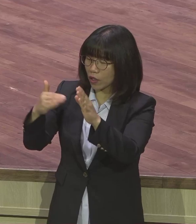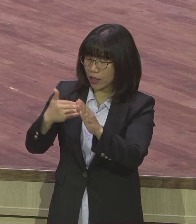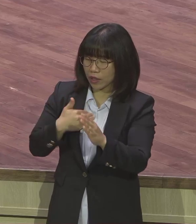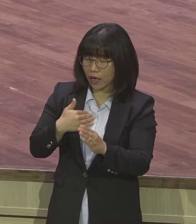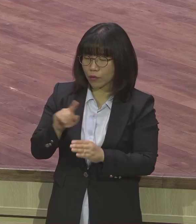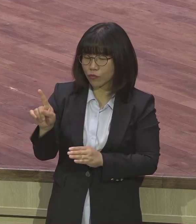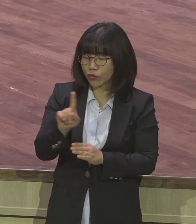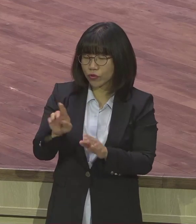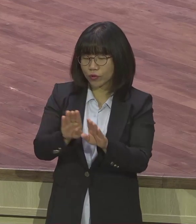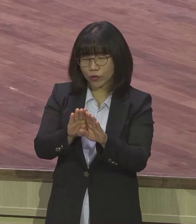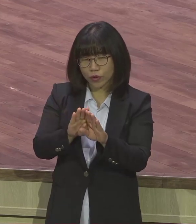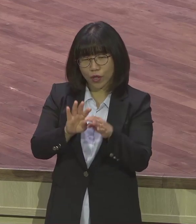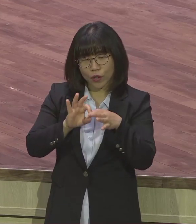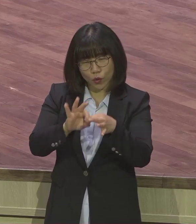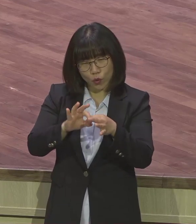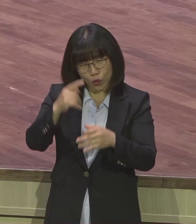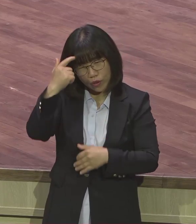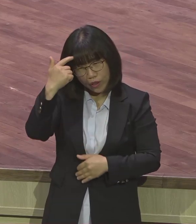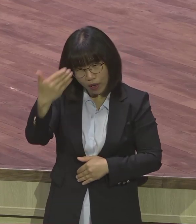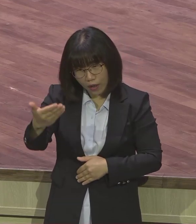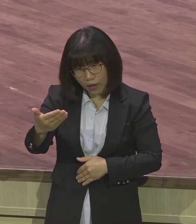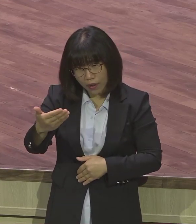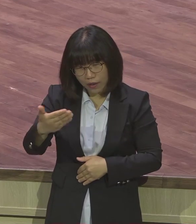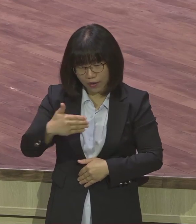축복의 통로인가.